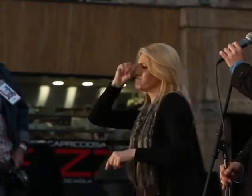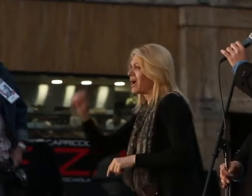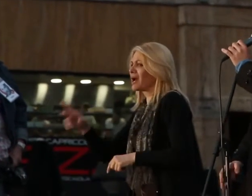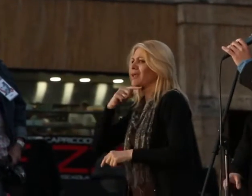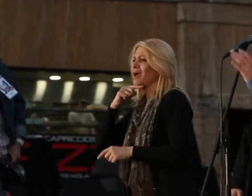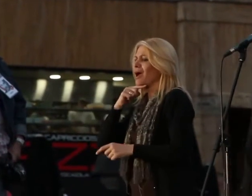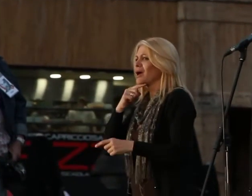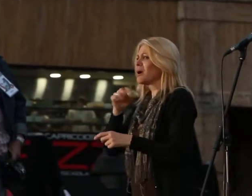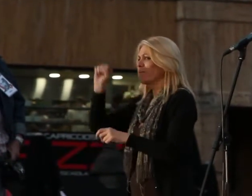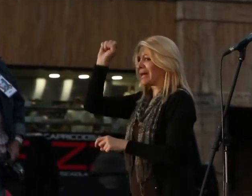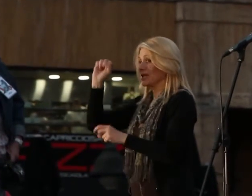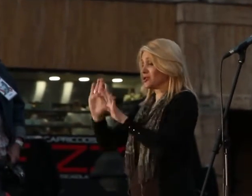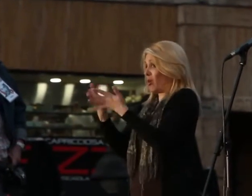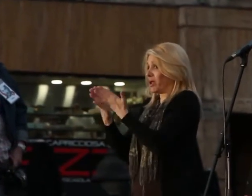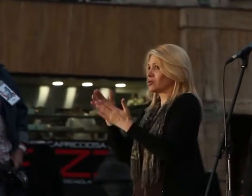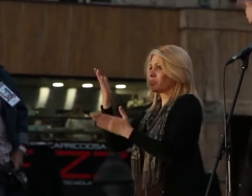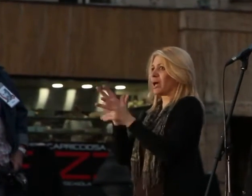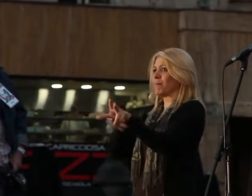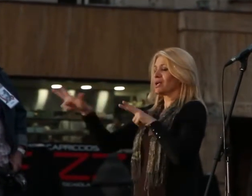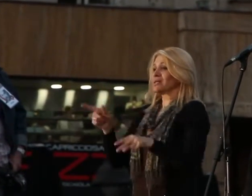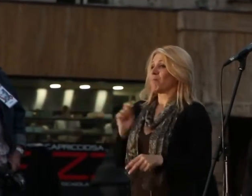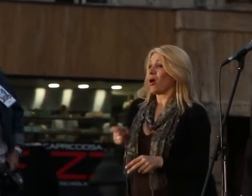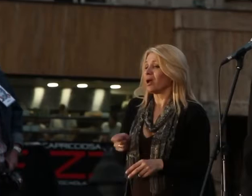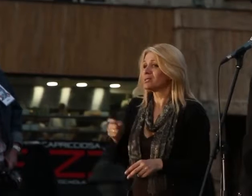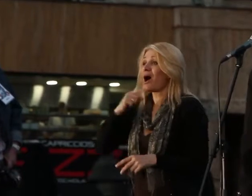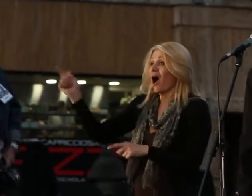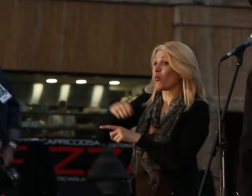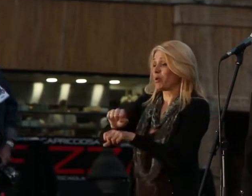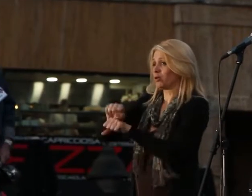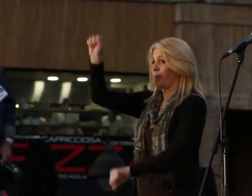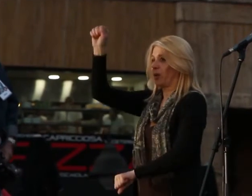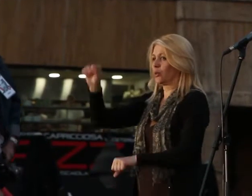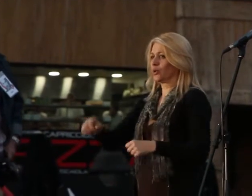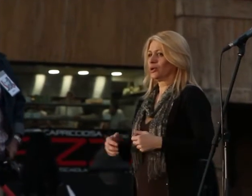s partijskom knjižicom postaje ministar policije, a kupio je diplomu.